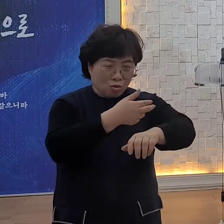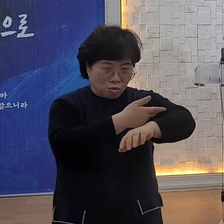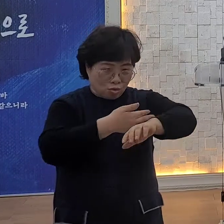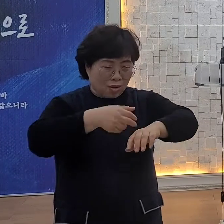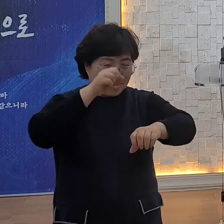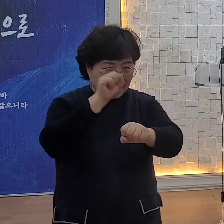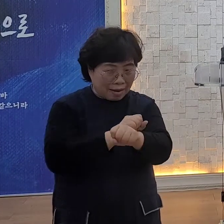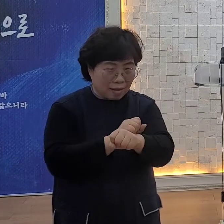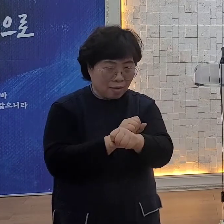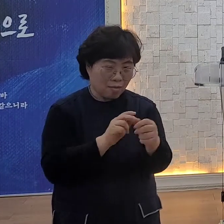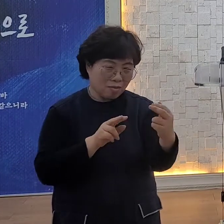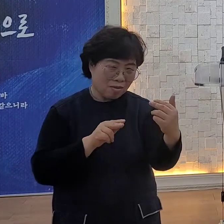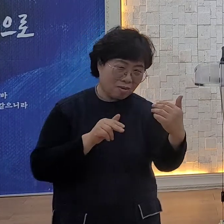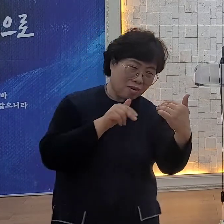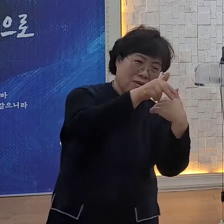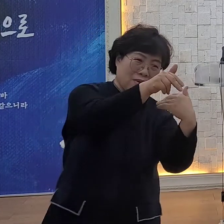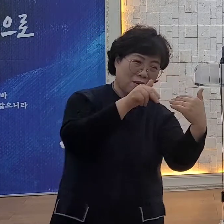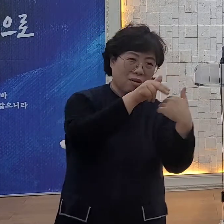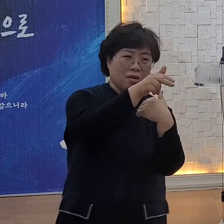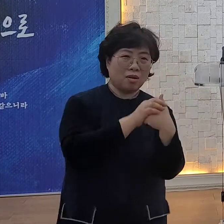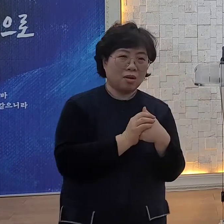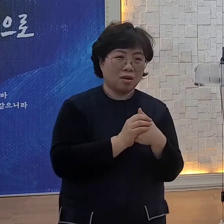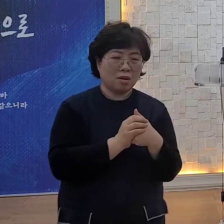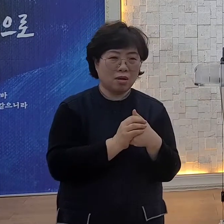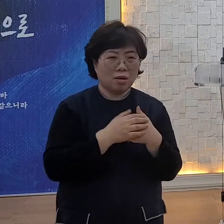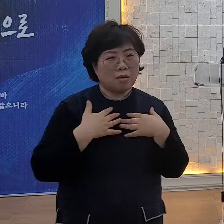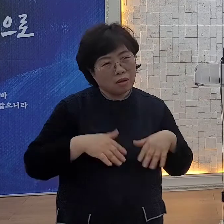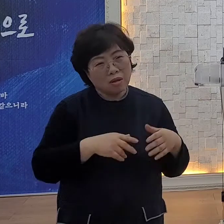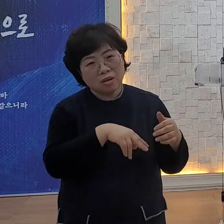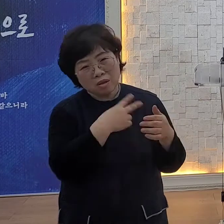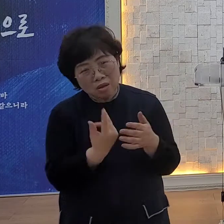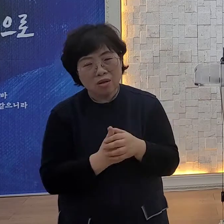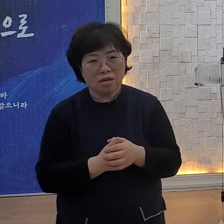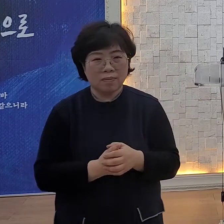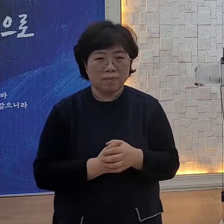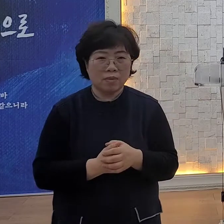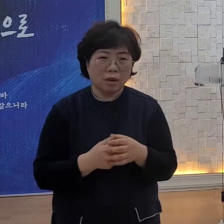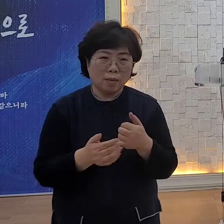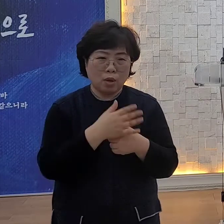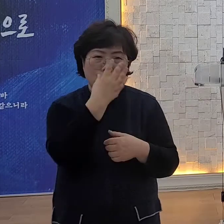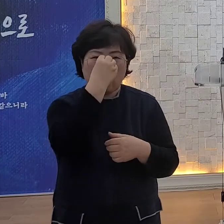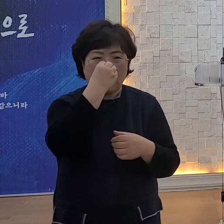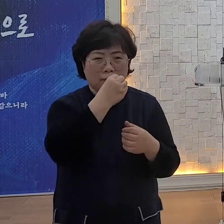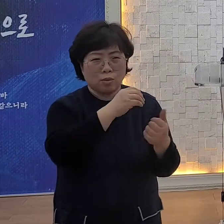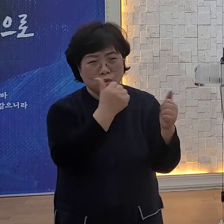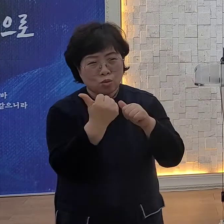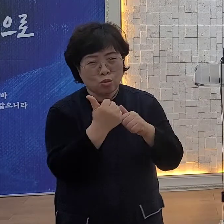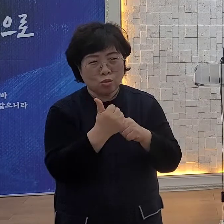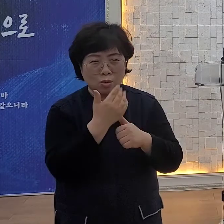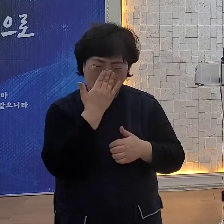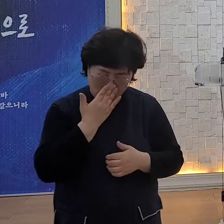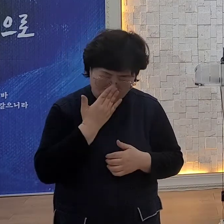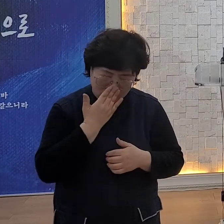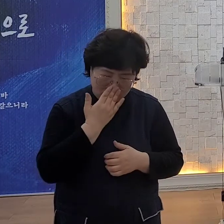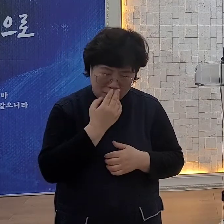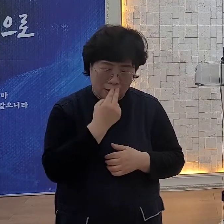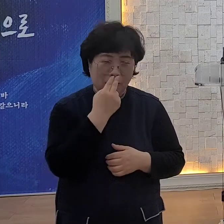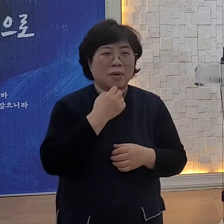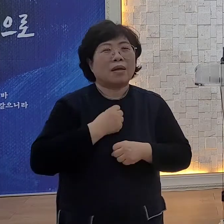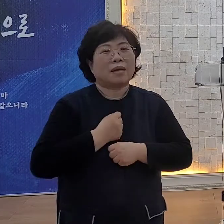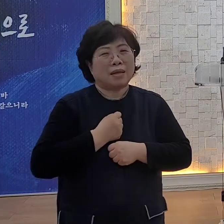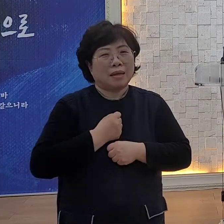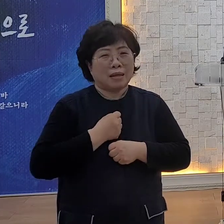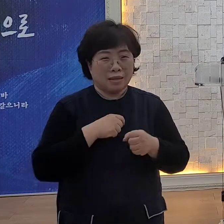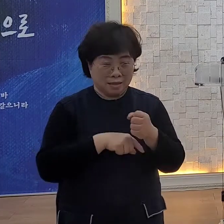못하는 소는 살더라. 이 얘기가 우생마사라는 이야기라는 것이죠. 여러분, 그러니까 이게